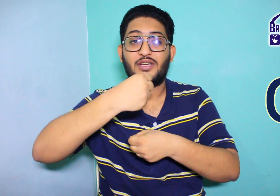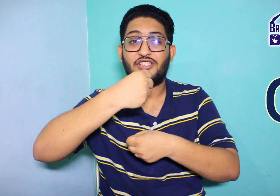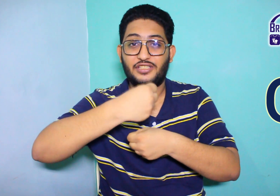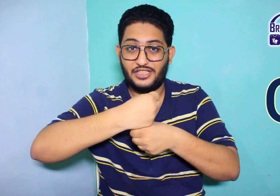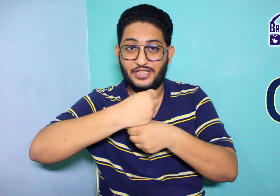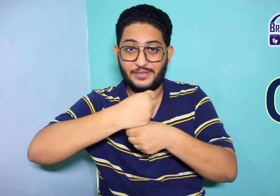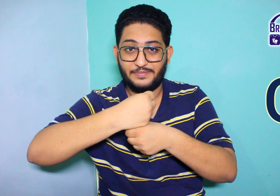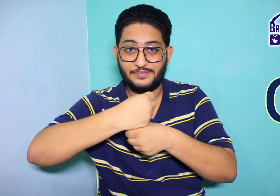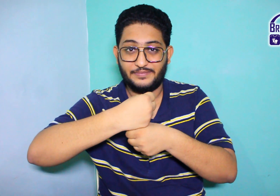जी